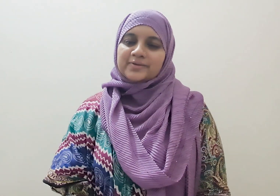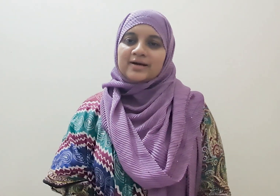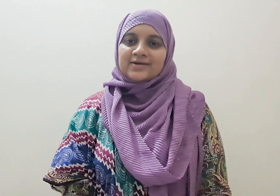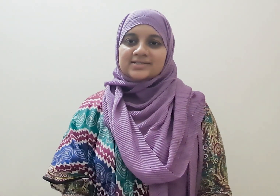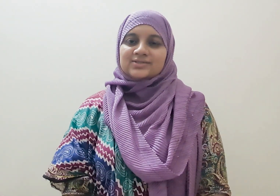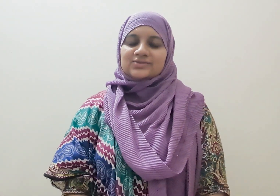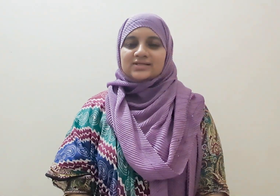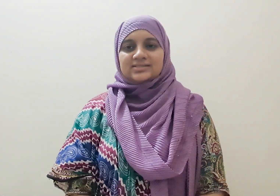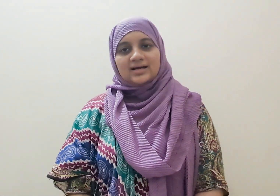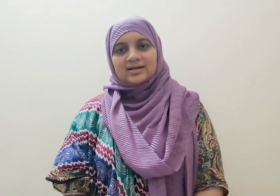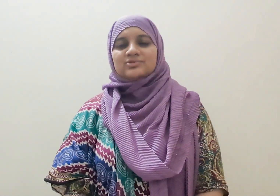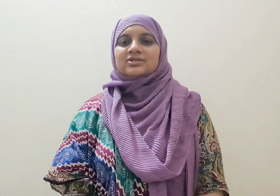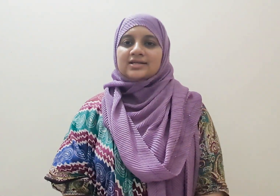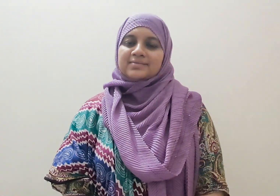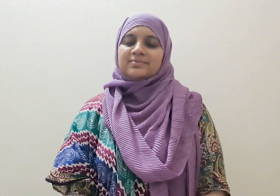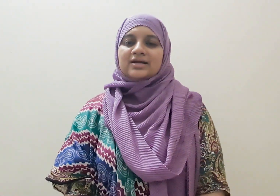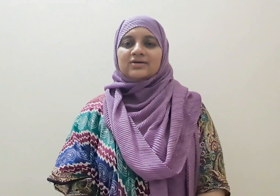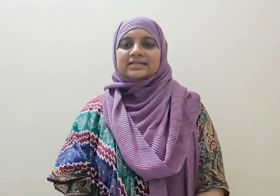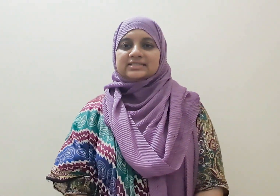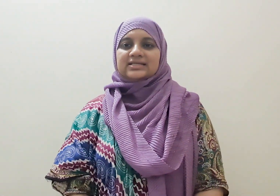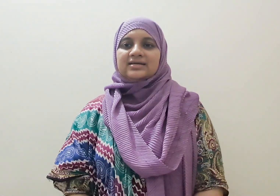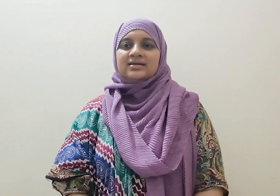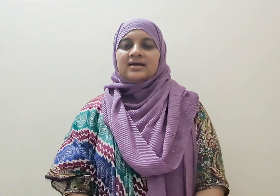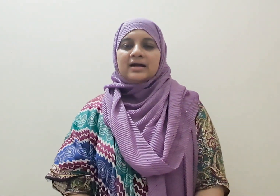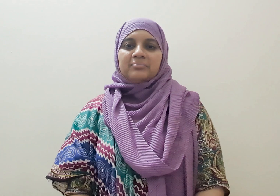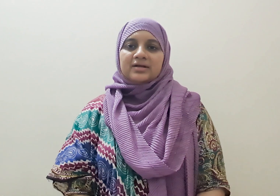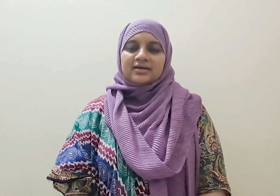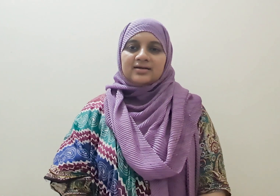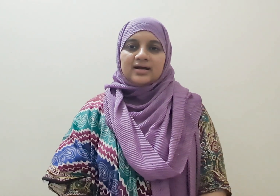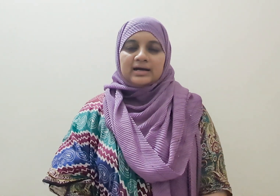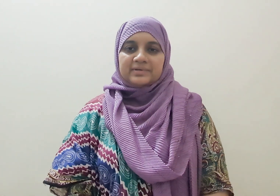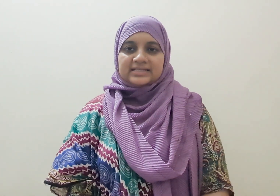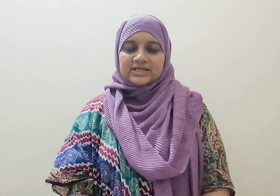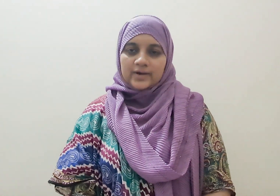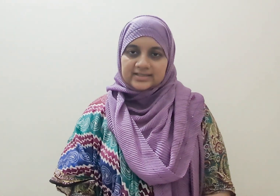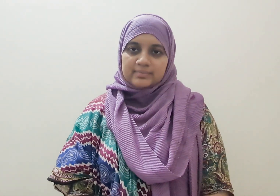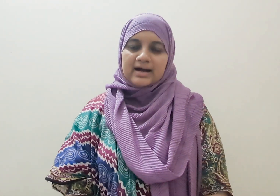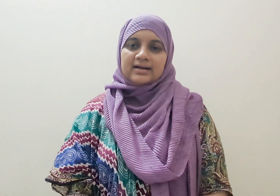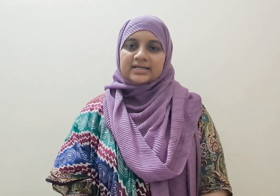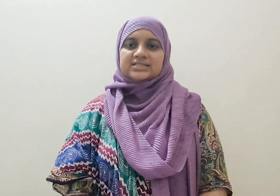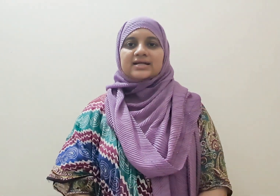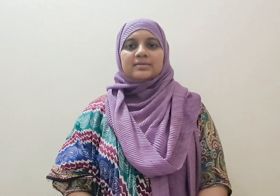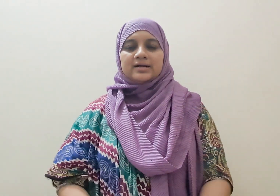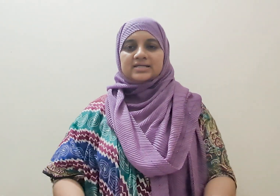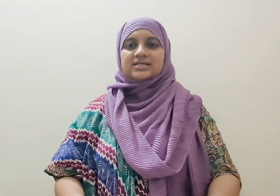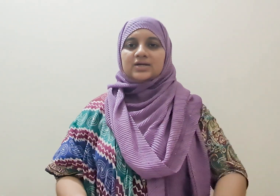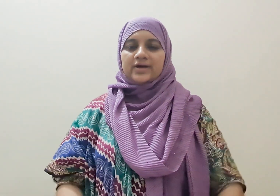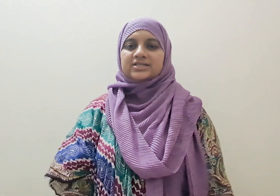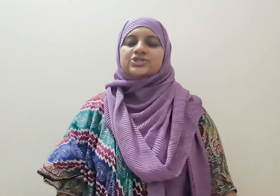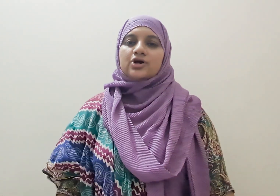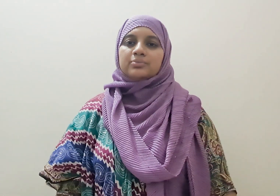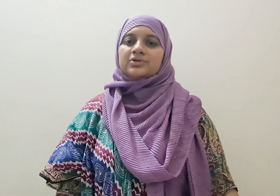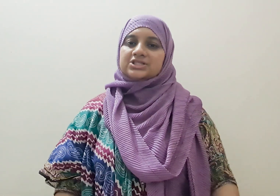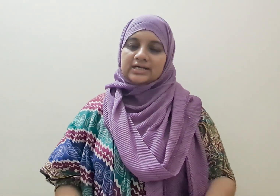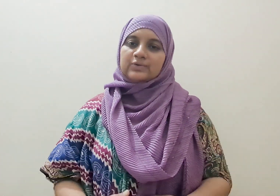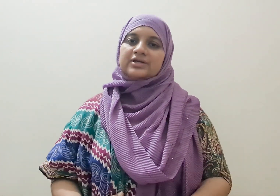ভালো আছেন, সুস্থ আছেন। আলহামদুলিল্লাহ আমি ভালো আছি। আমি আজকে কয়েকটি বাংলা ইশারা ভাষার কয়েকটি শব্দ ইশারা করে